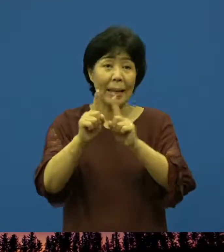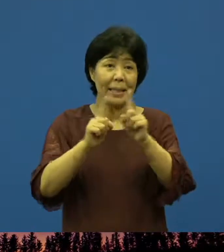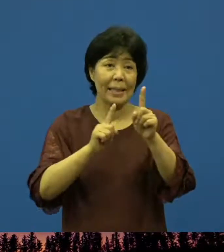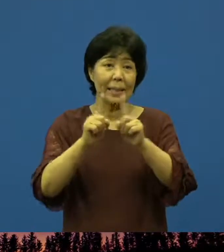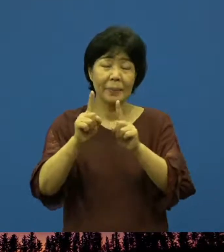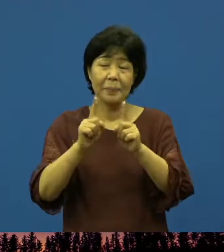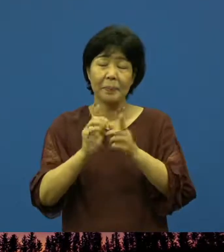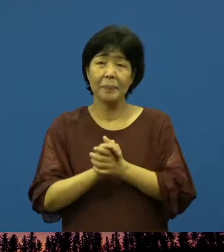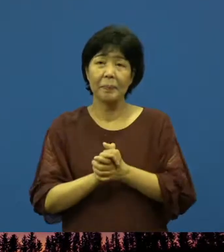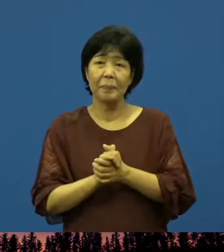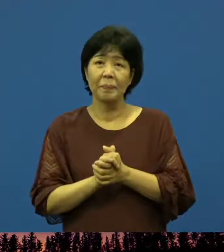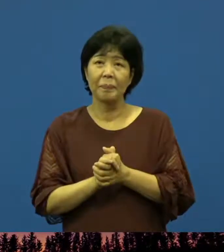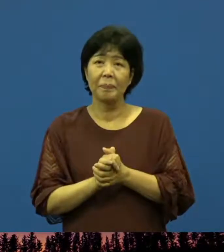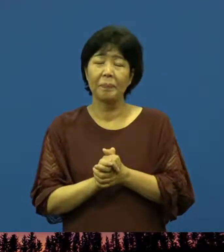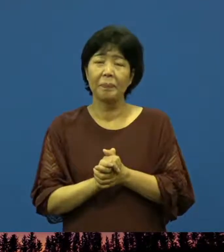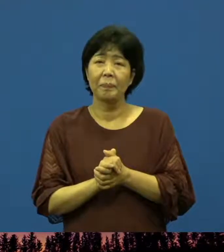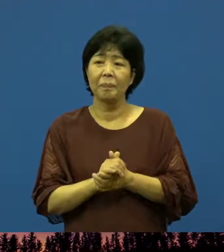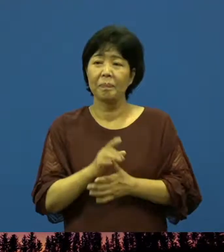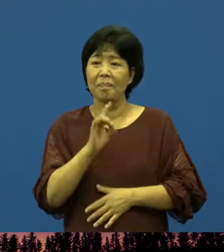평가받아야 돼요.